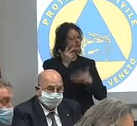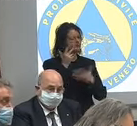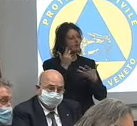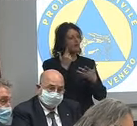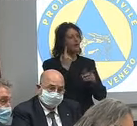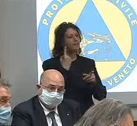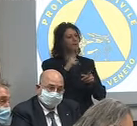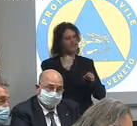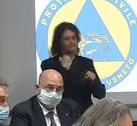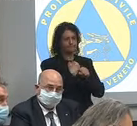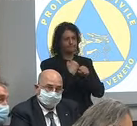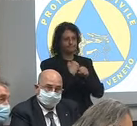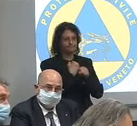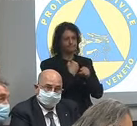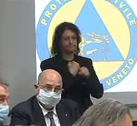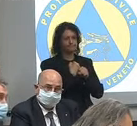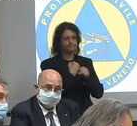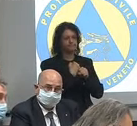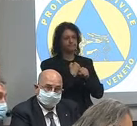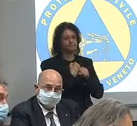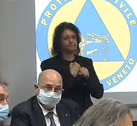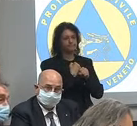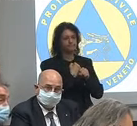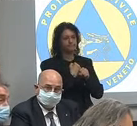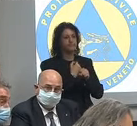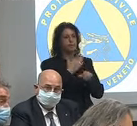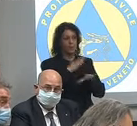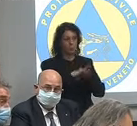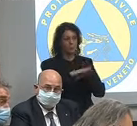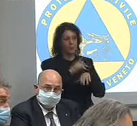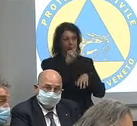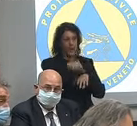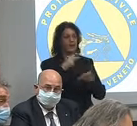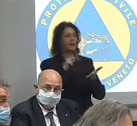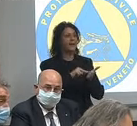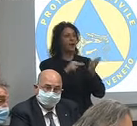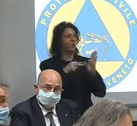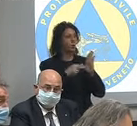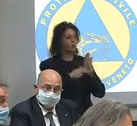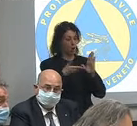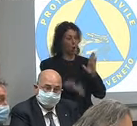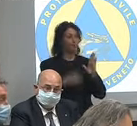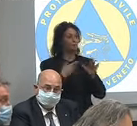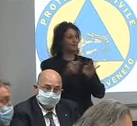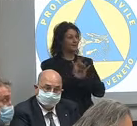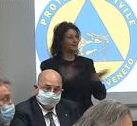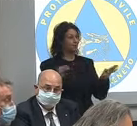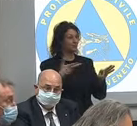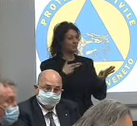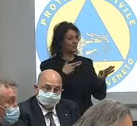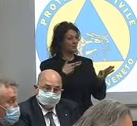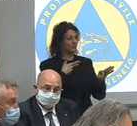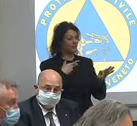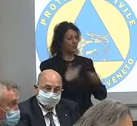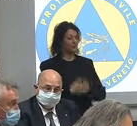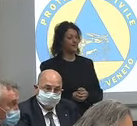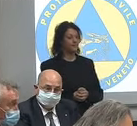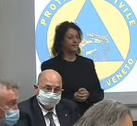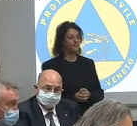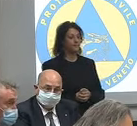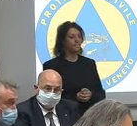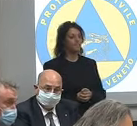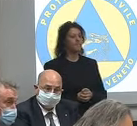molto anche con la tecnologia che oggi abbiamo disponibile. Dire telemedicina